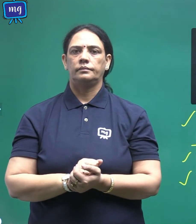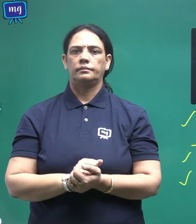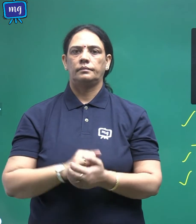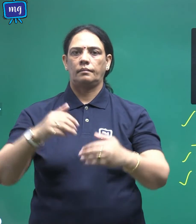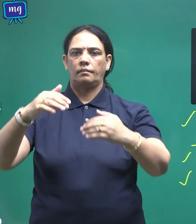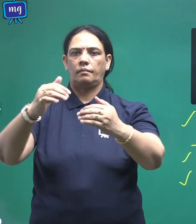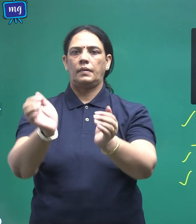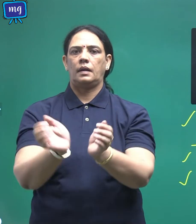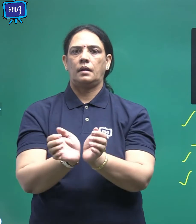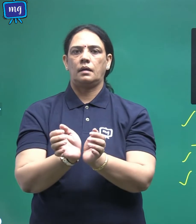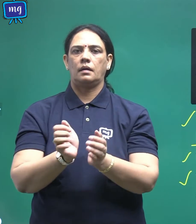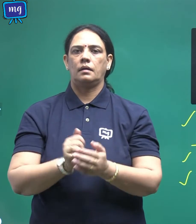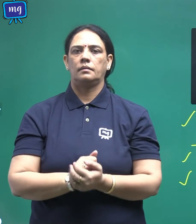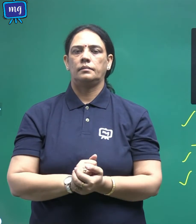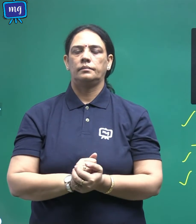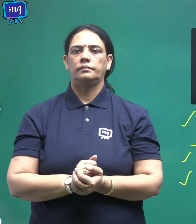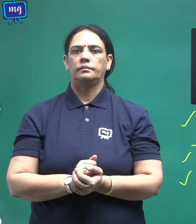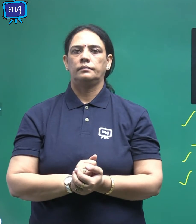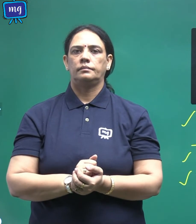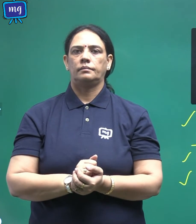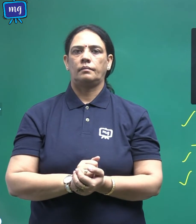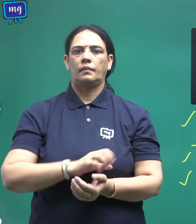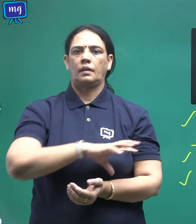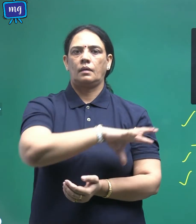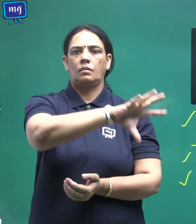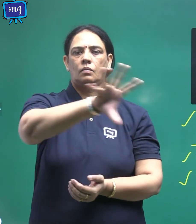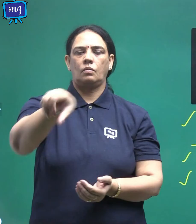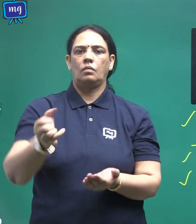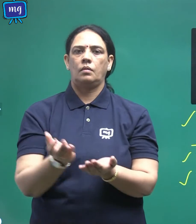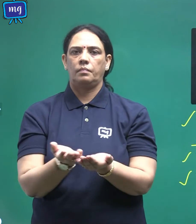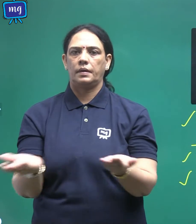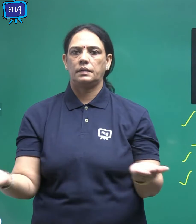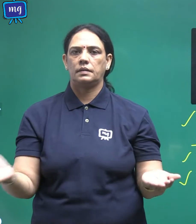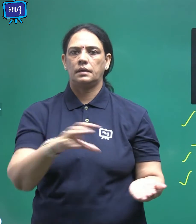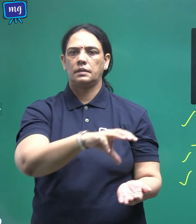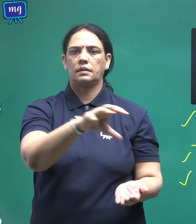बेलन का कुल पृष्ठीय क्षेत्रफल